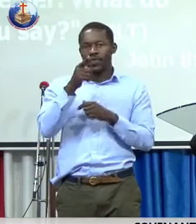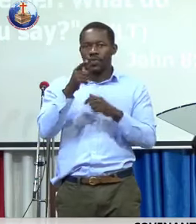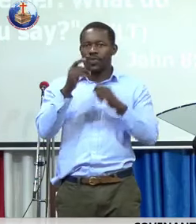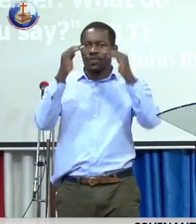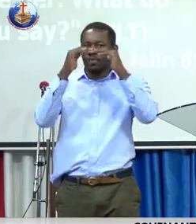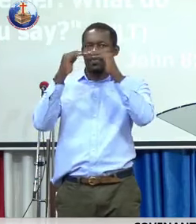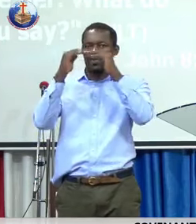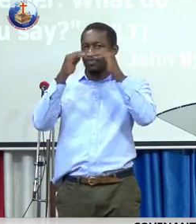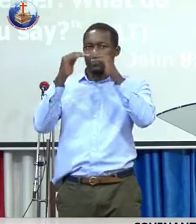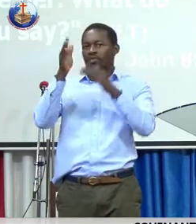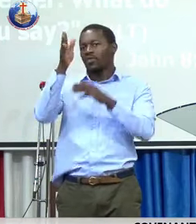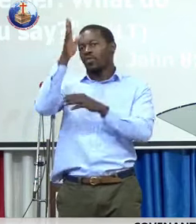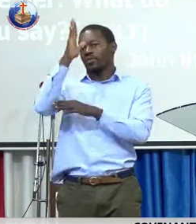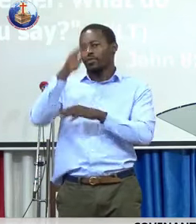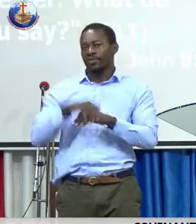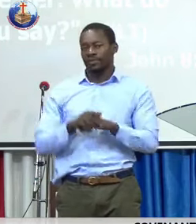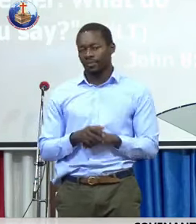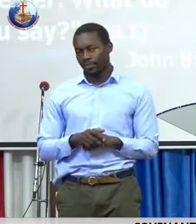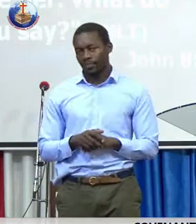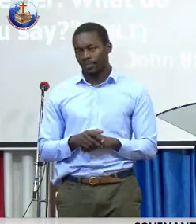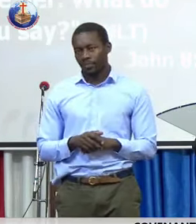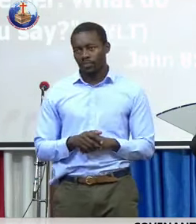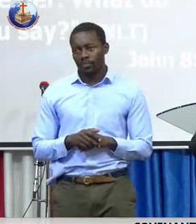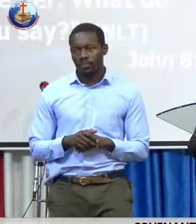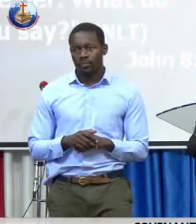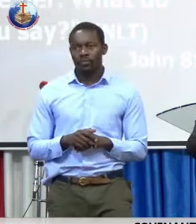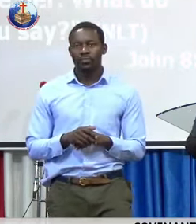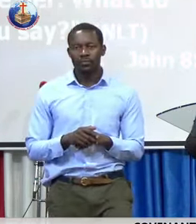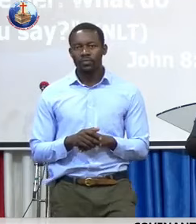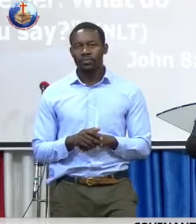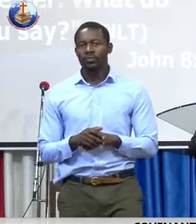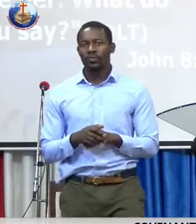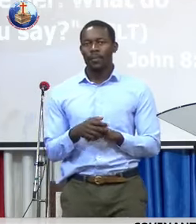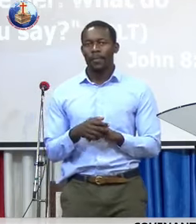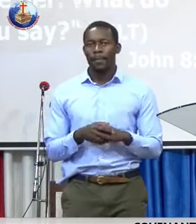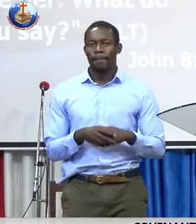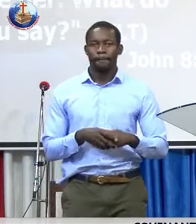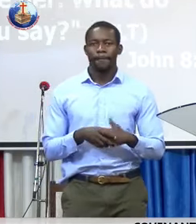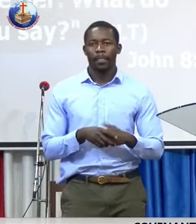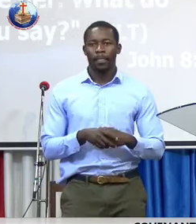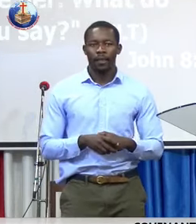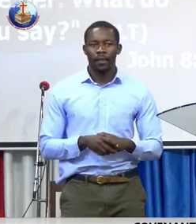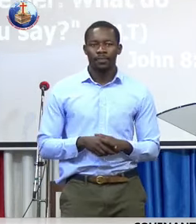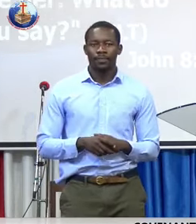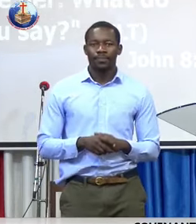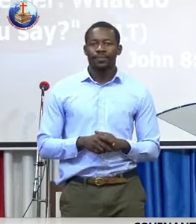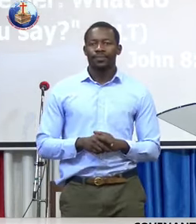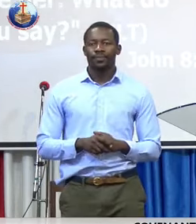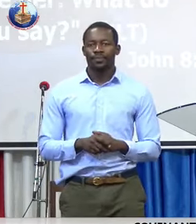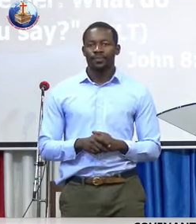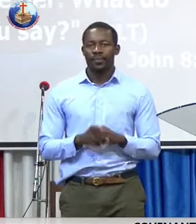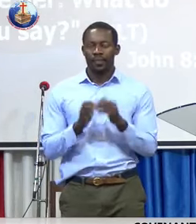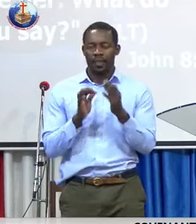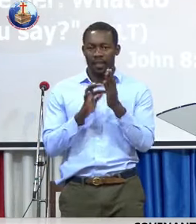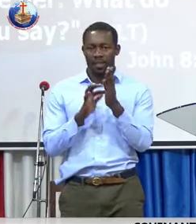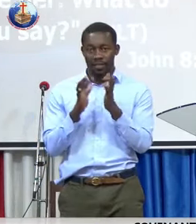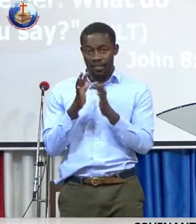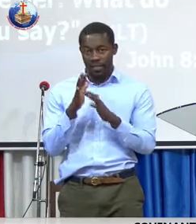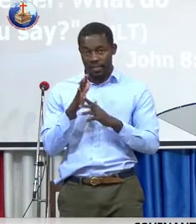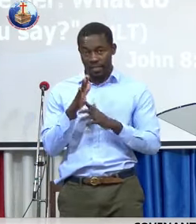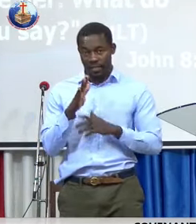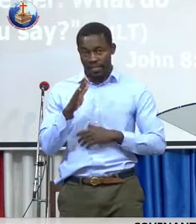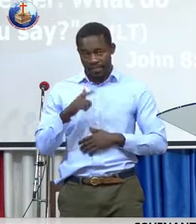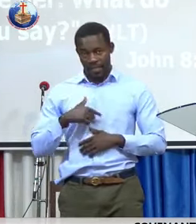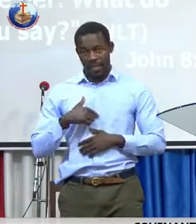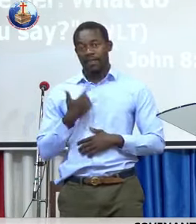yote ambaye angelionekana akiandika basi angehesabiwa kwamba anamkufuru Mungu. But Jesus himself being God,